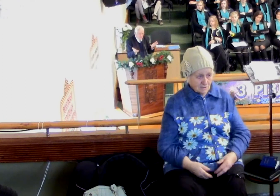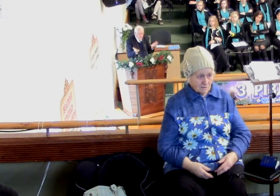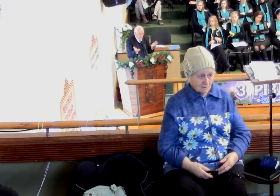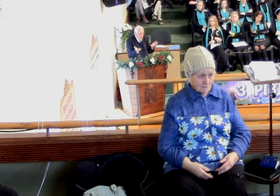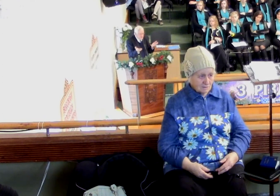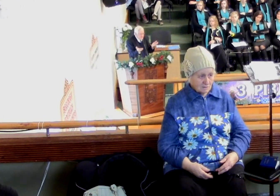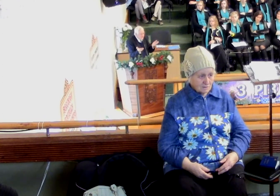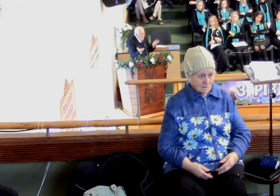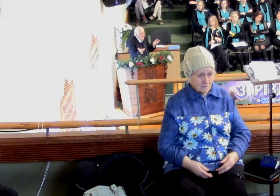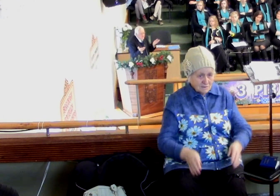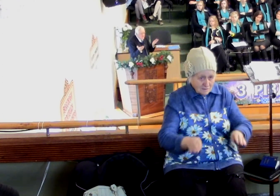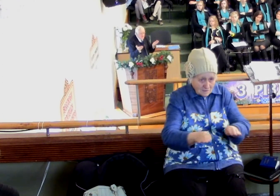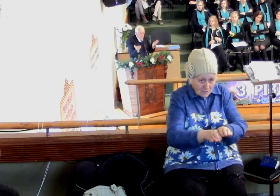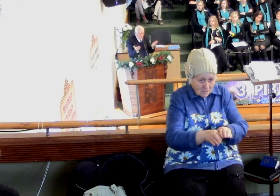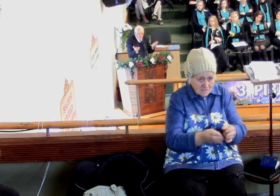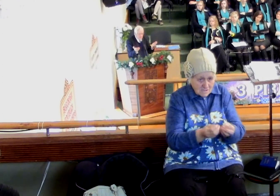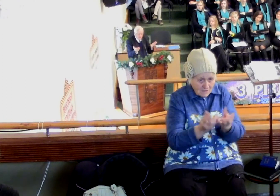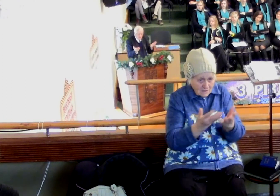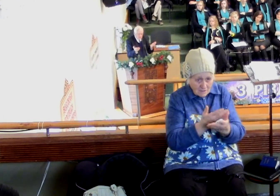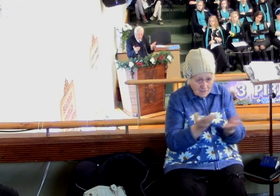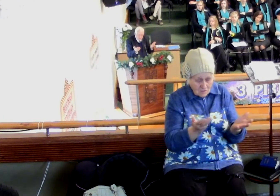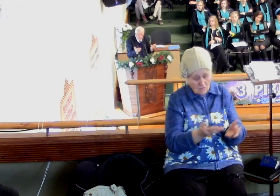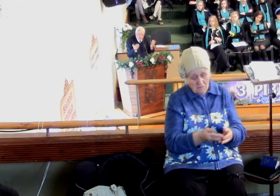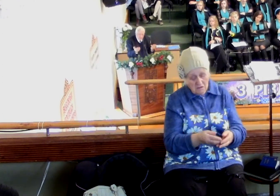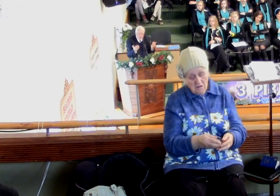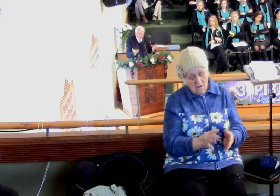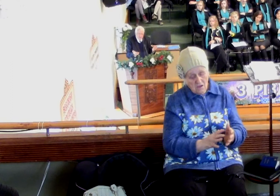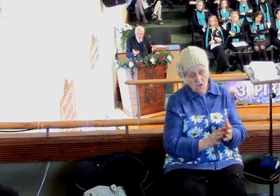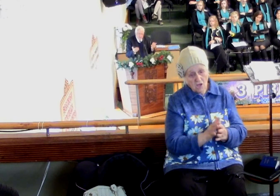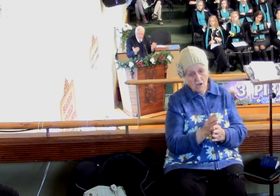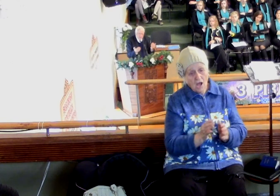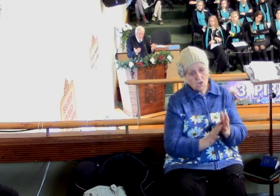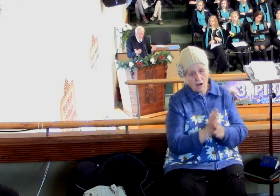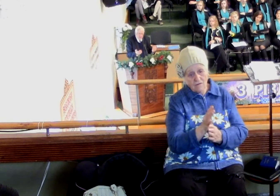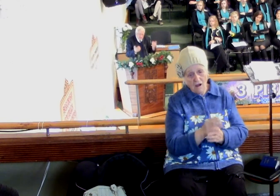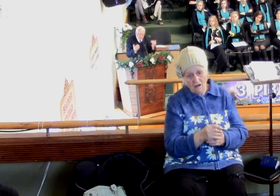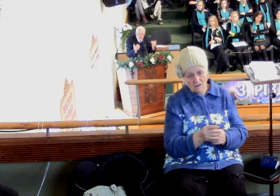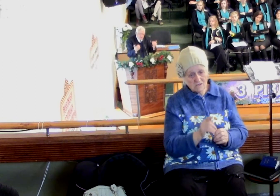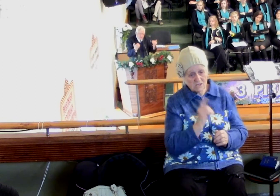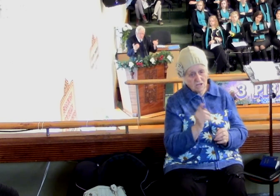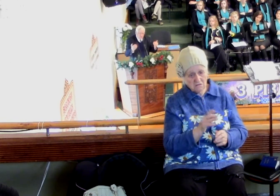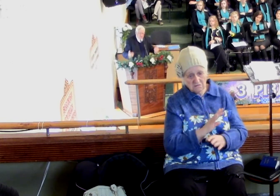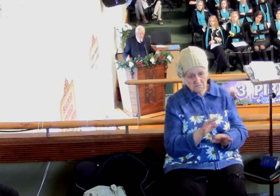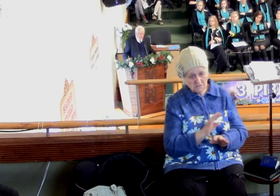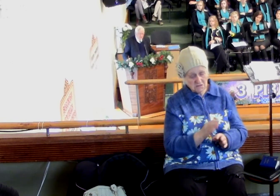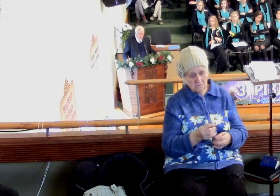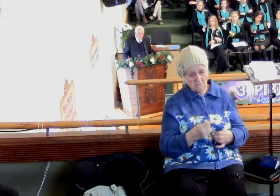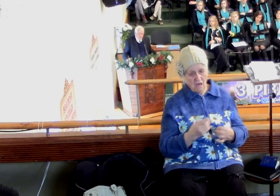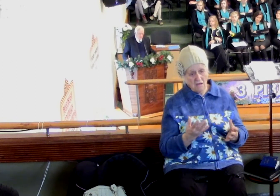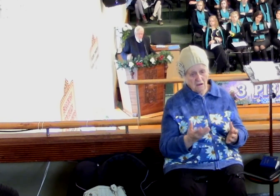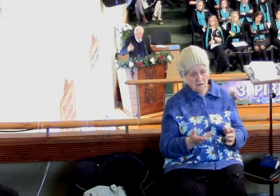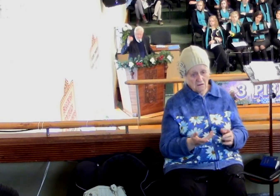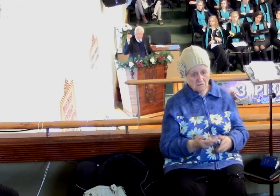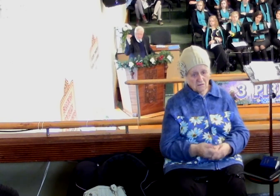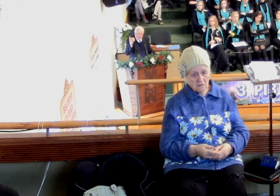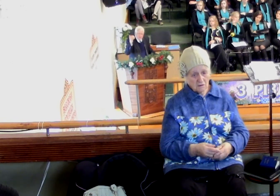красоту. Жизнь теряет смысл. Она идет. Друзья дорогие, а жизнь идет вперед.